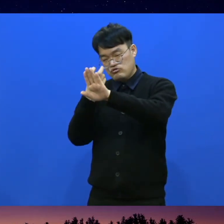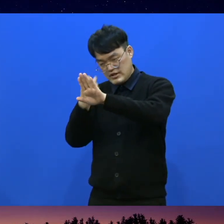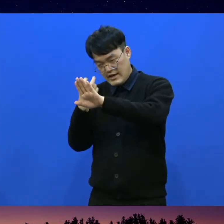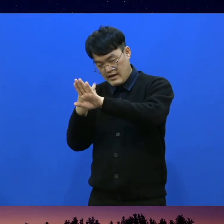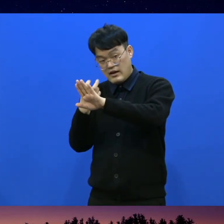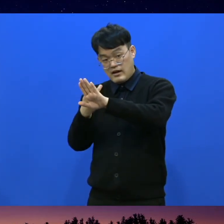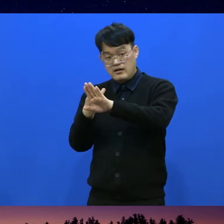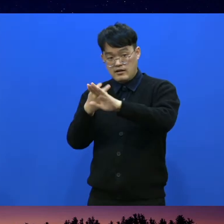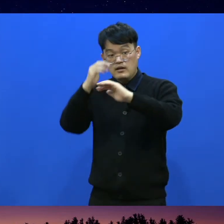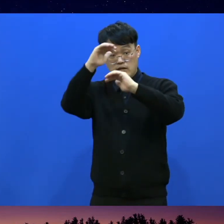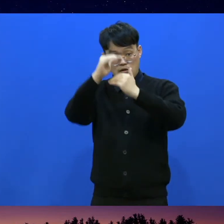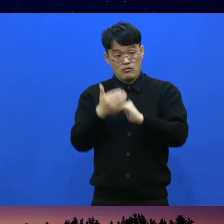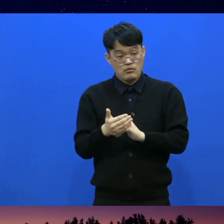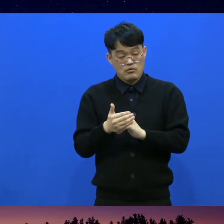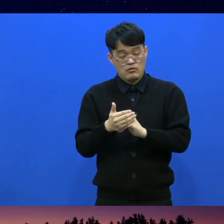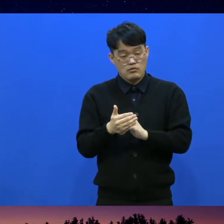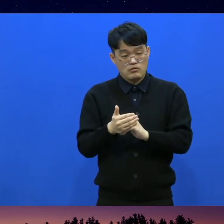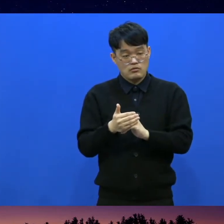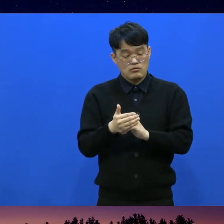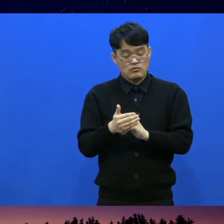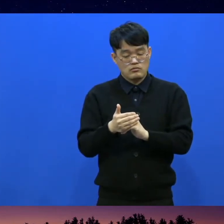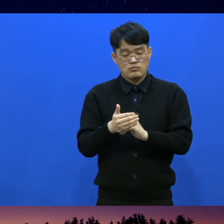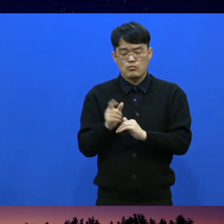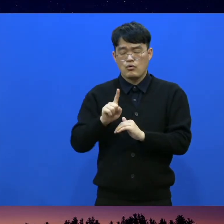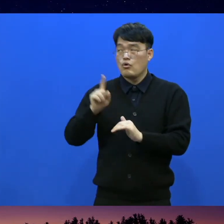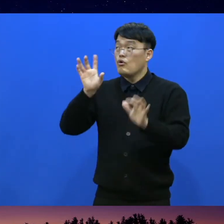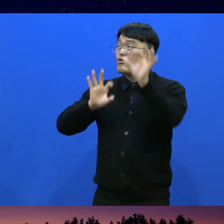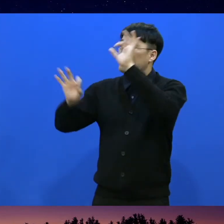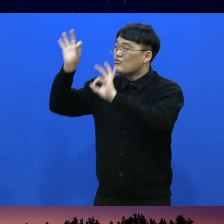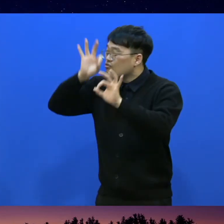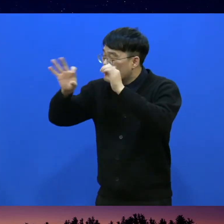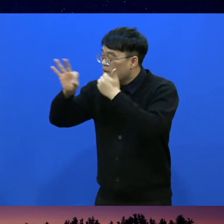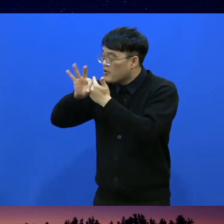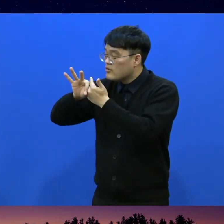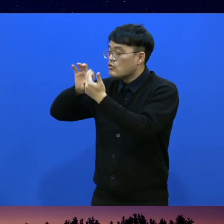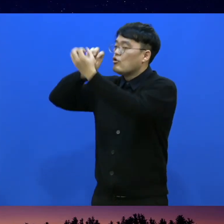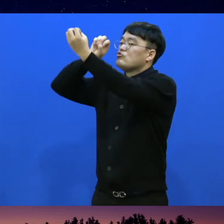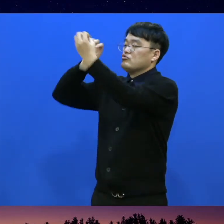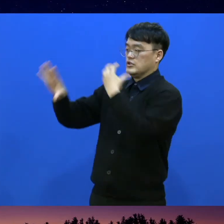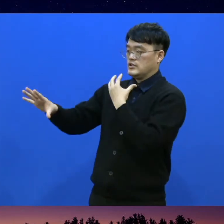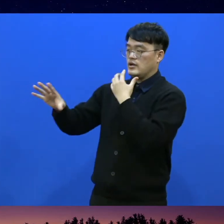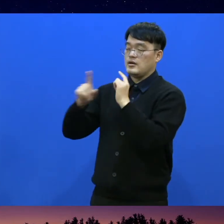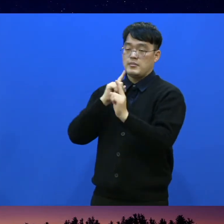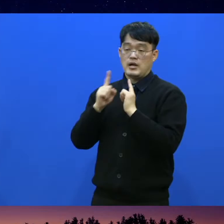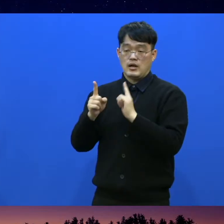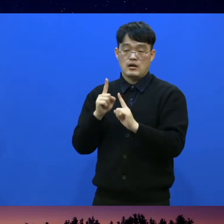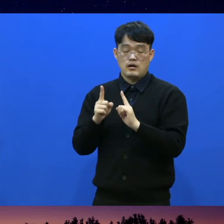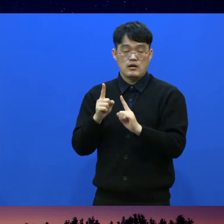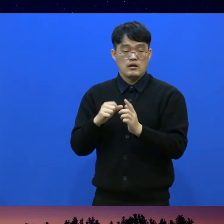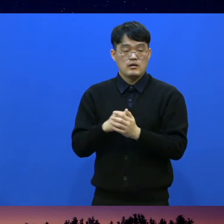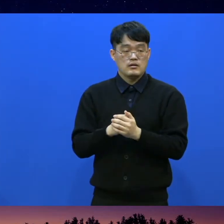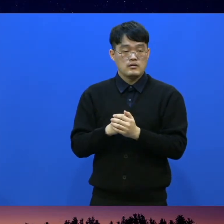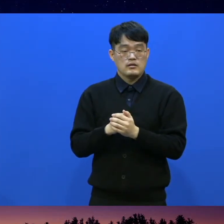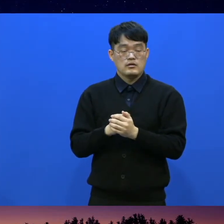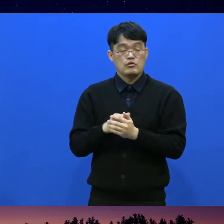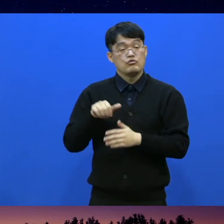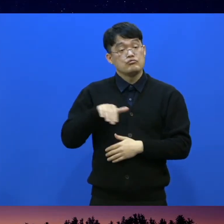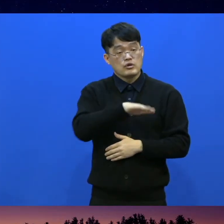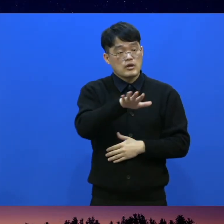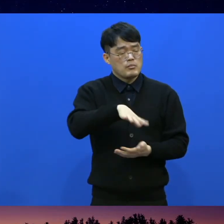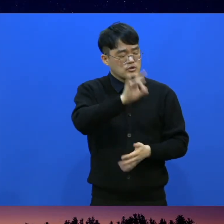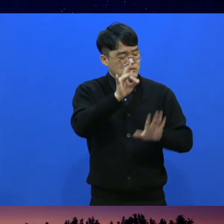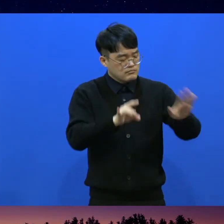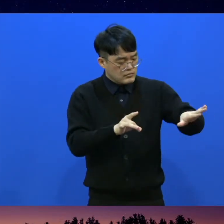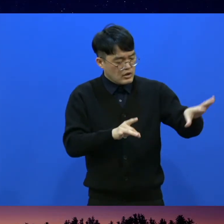주신다는 거예요. 주님은 그냥 주신다고 말씀하지 않습니다. 여러분, 우리에게 먼저 구하라고 얘기하는